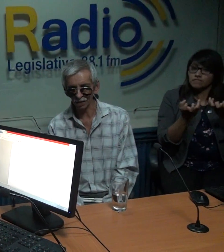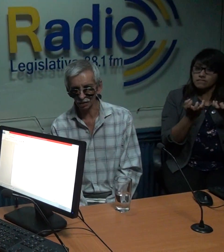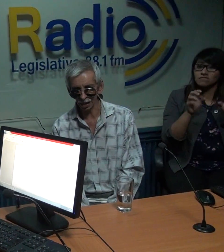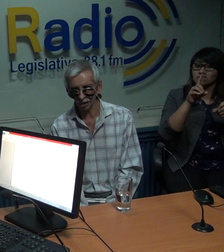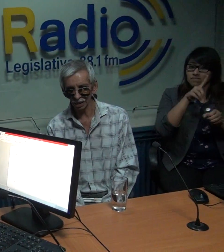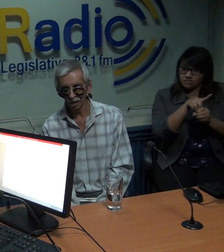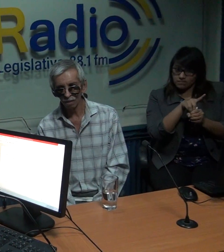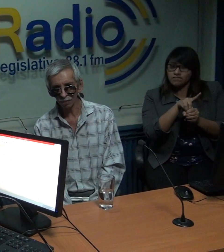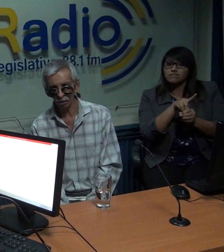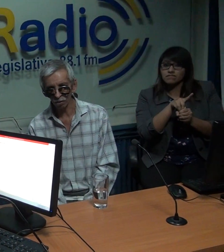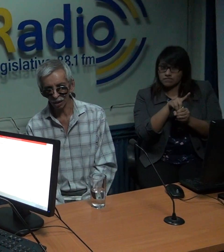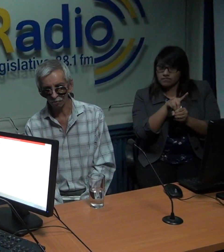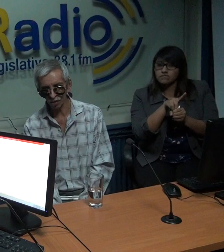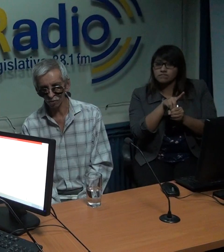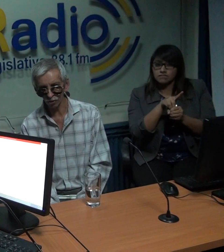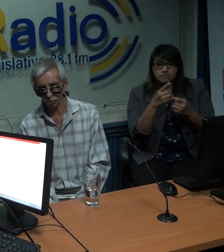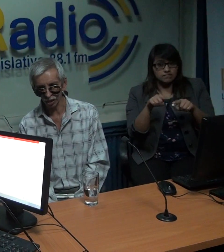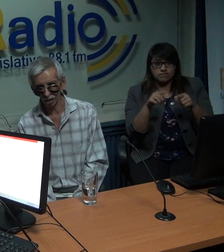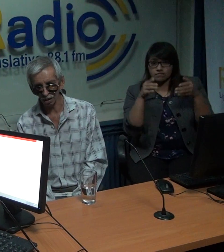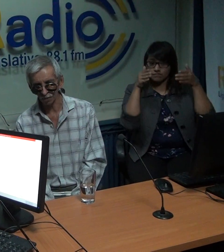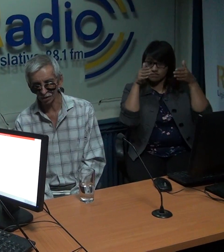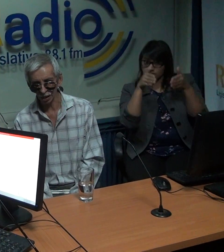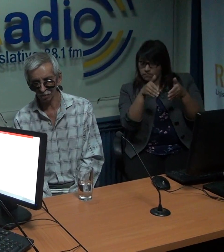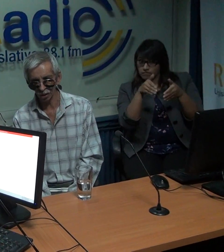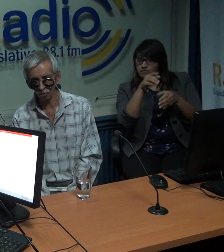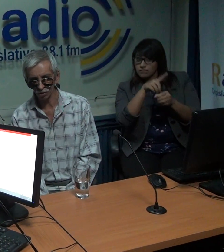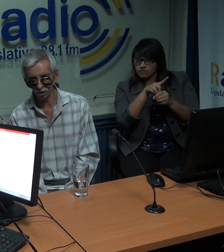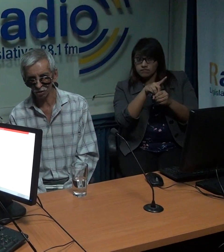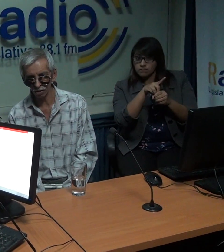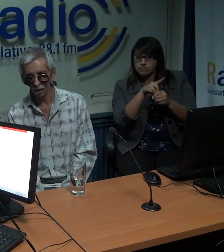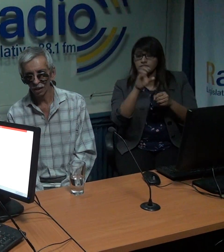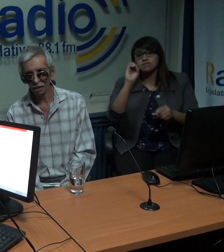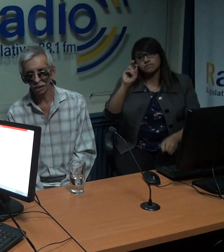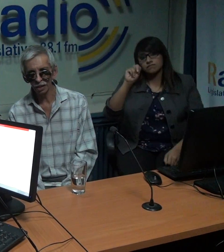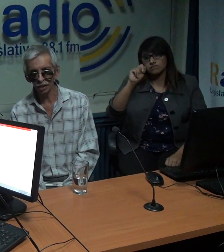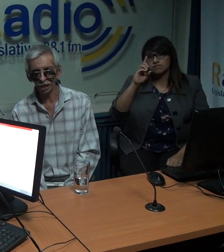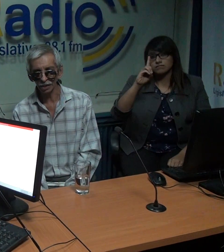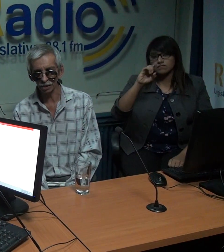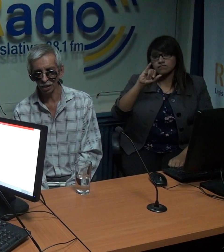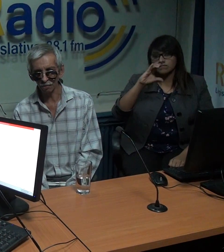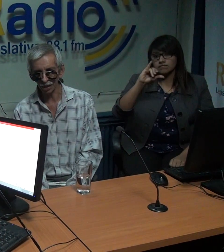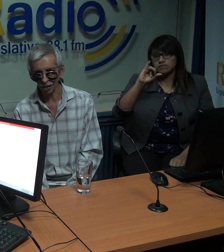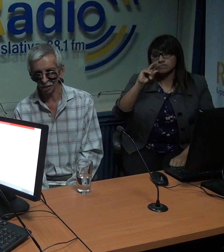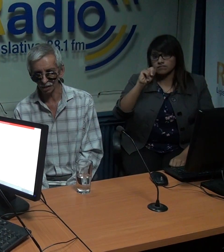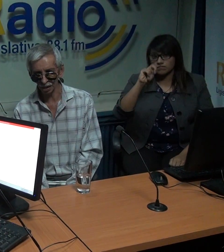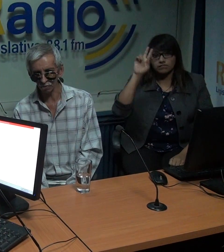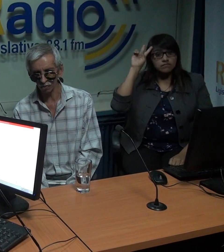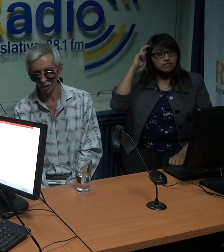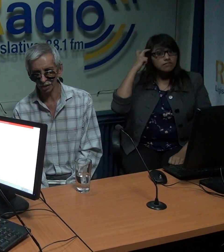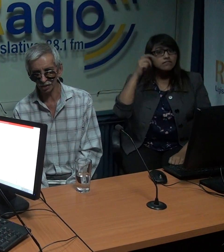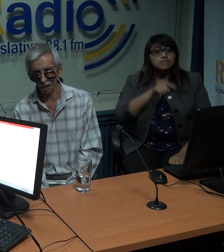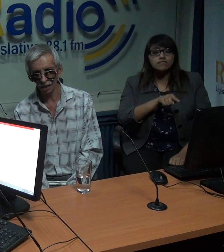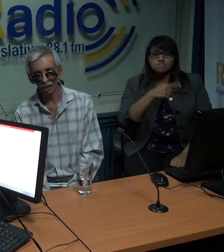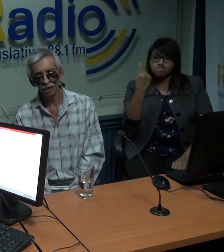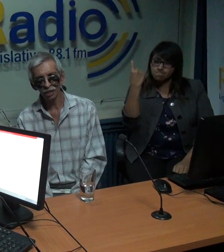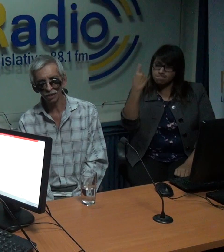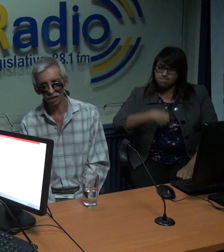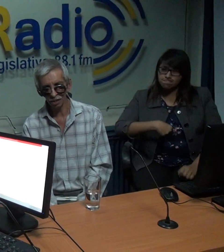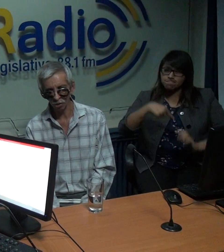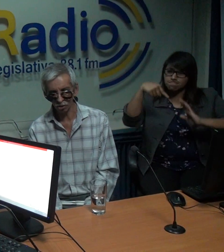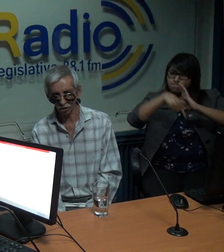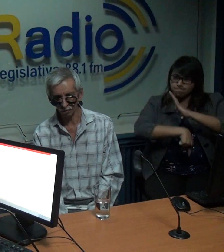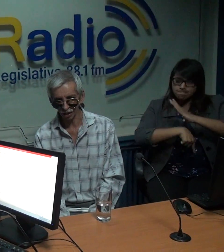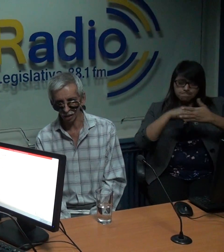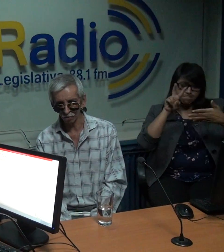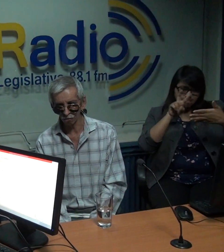una discapacidad, pero el autismo no es una discapacidad, es una condición, y ahí sí habría que analizar muy bien